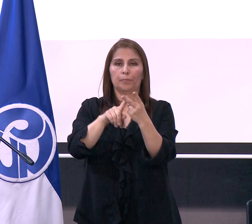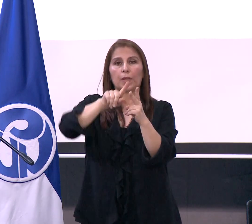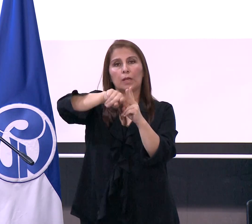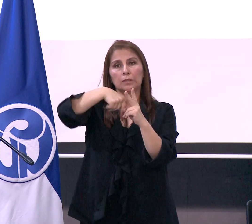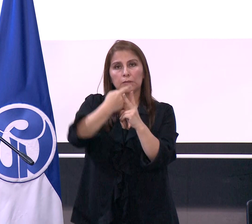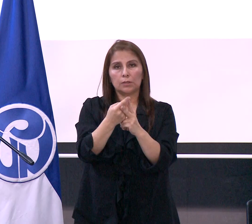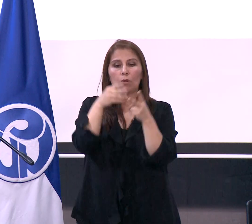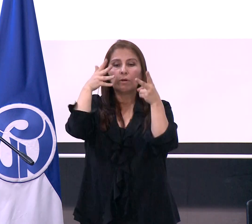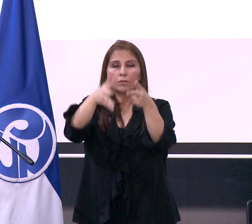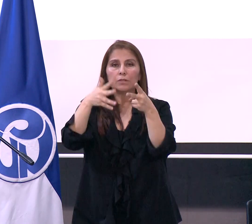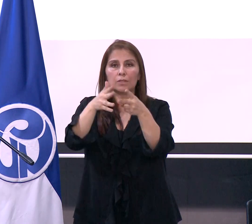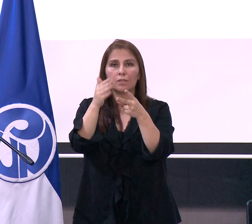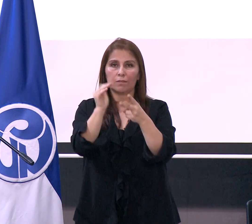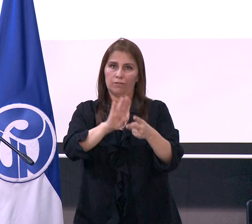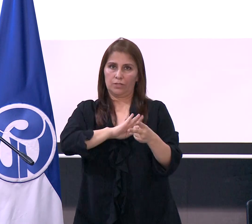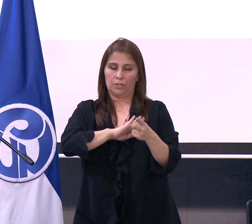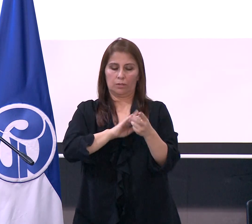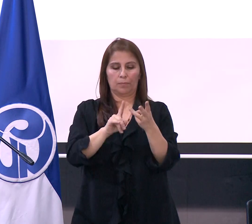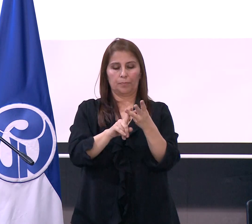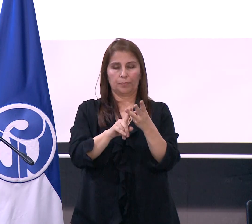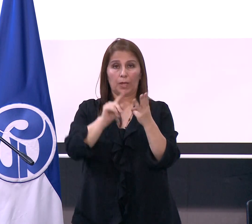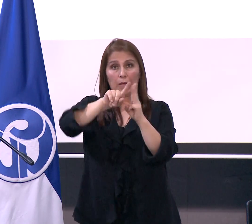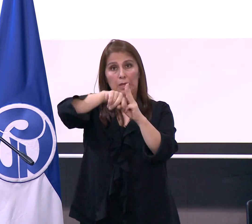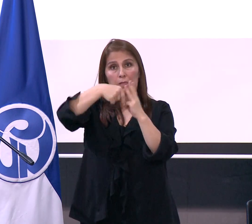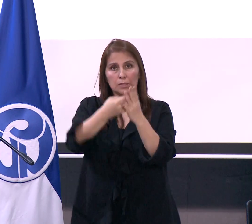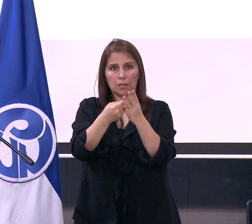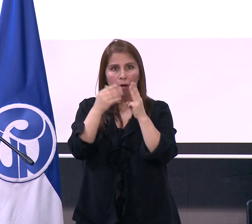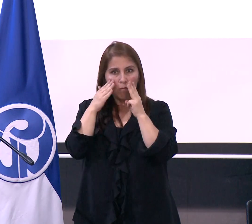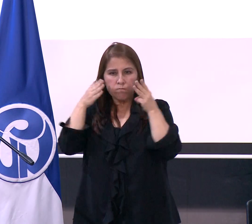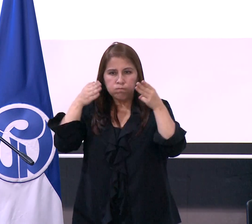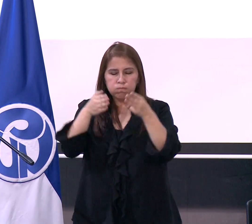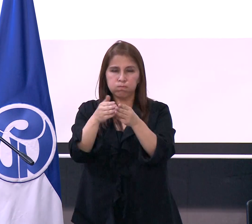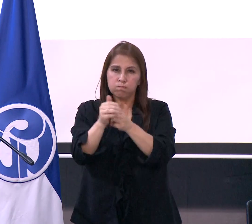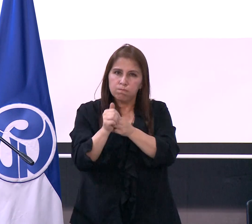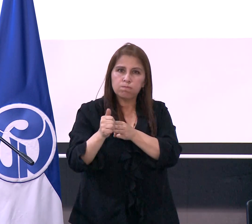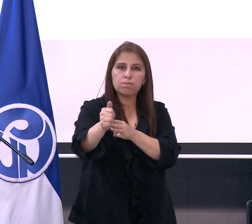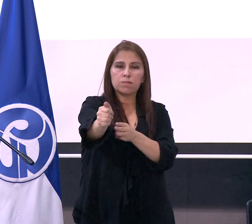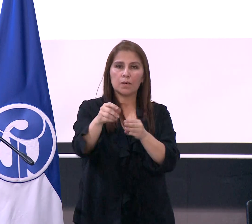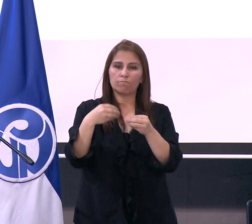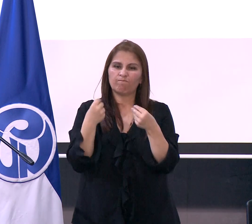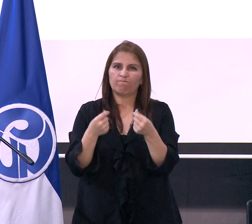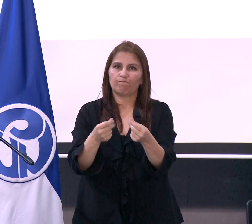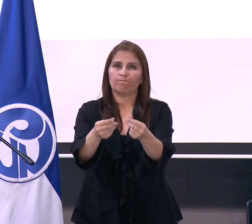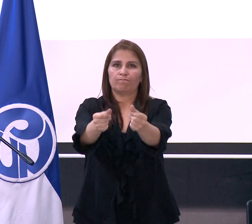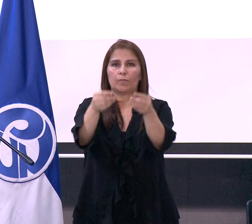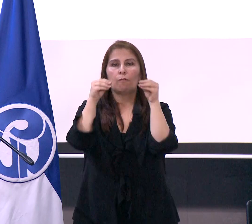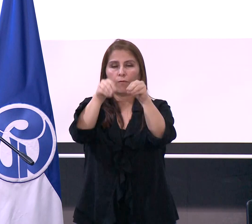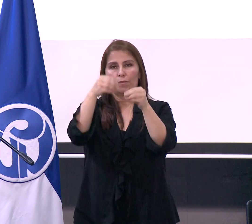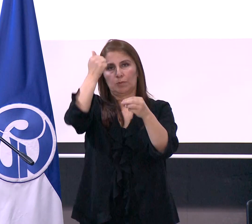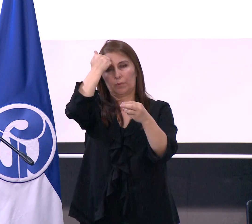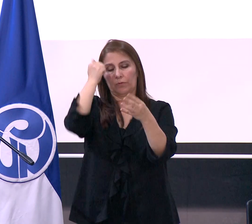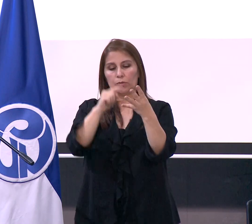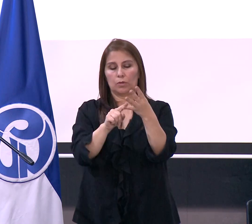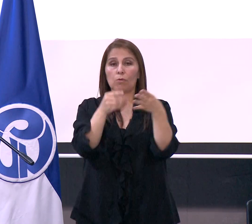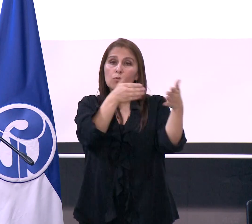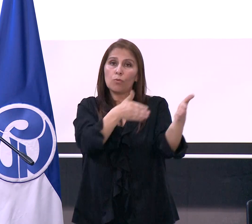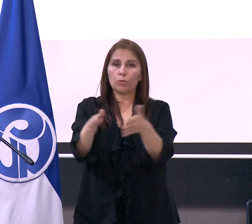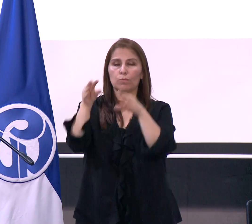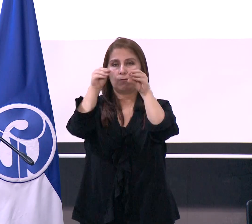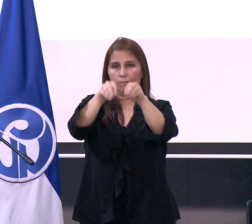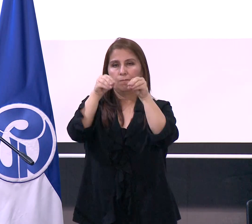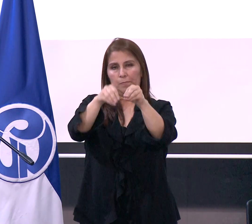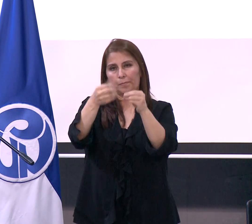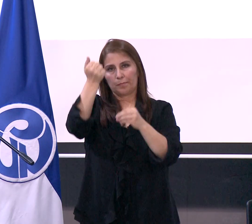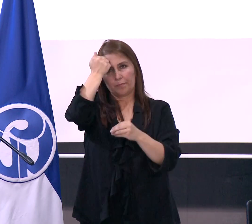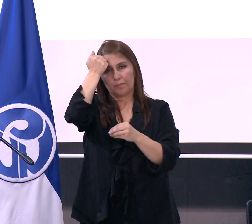enseñanza secundaria el ciclo intensivo para formación acelerada de maestros el curso de formación de maestros